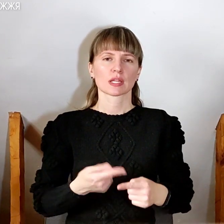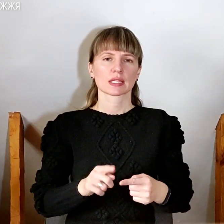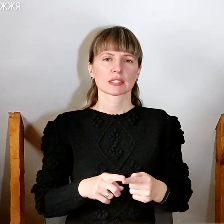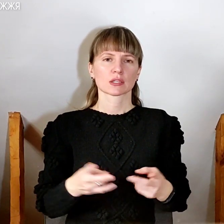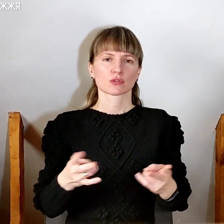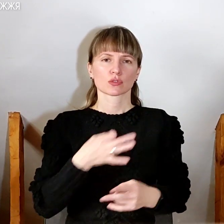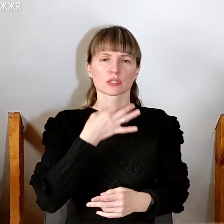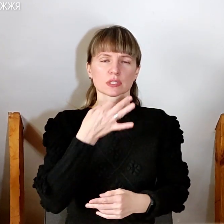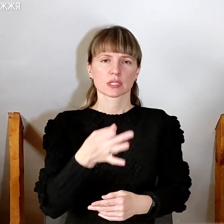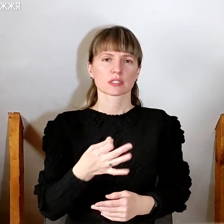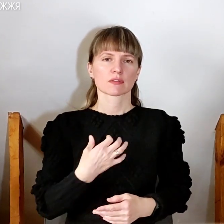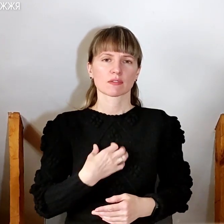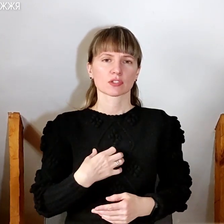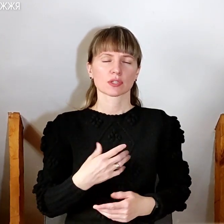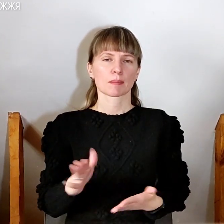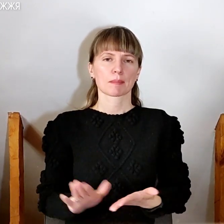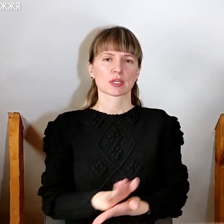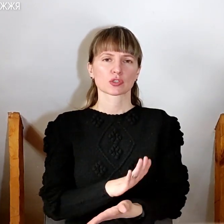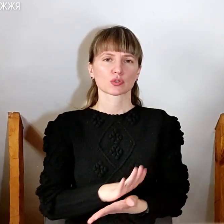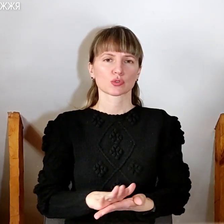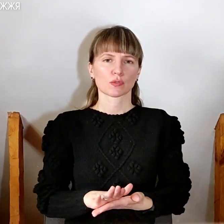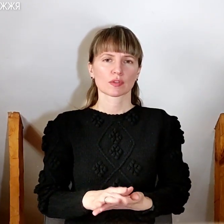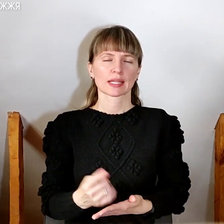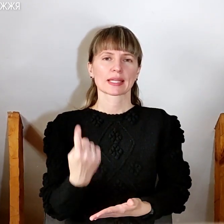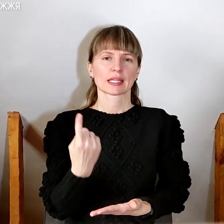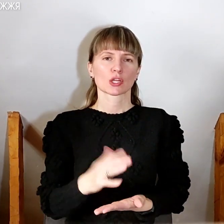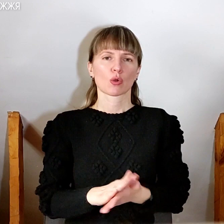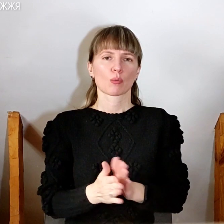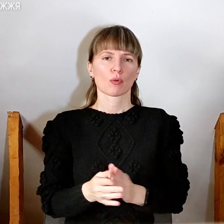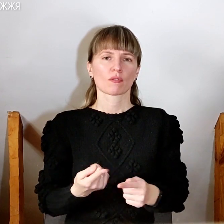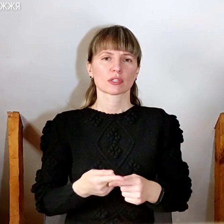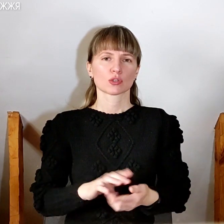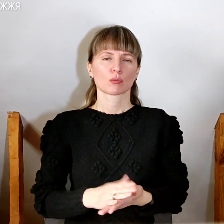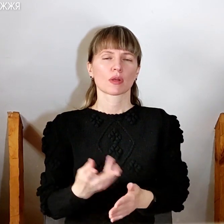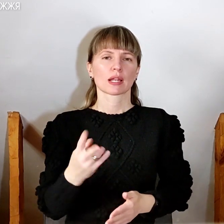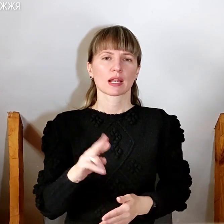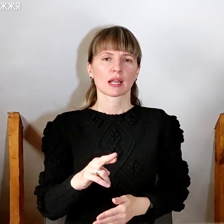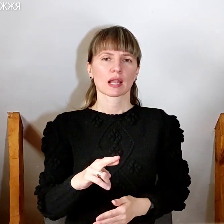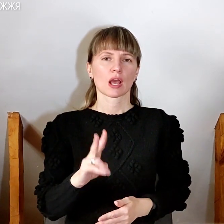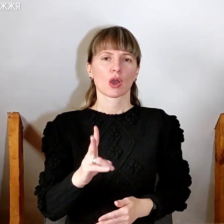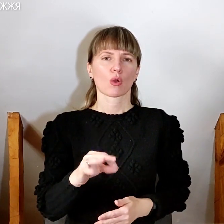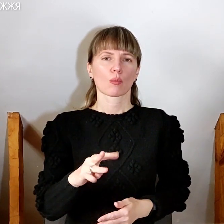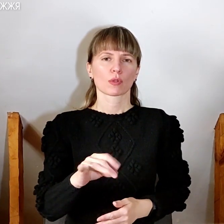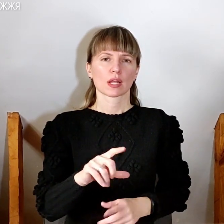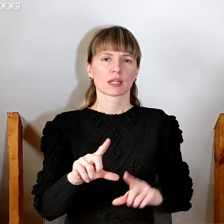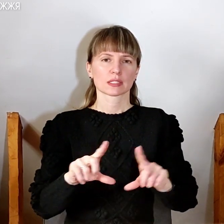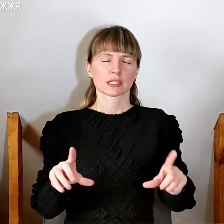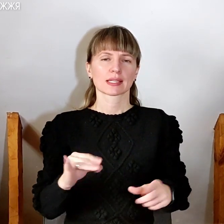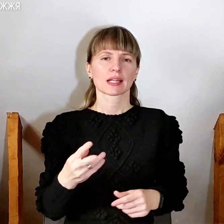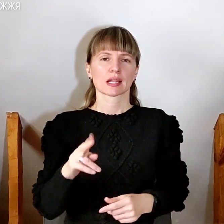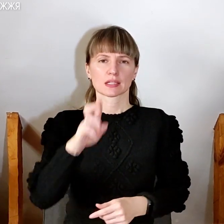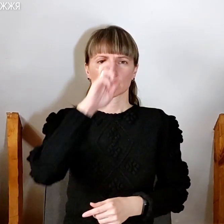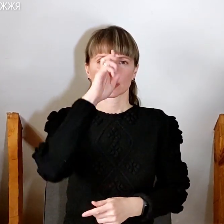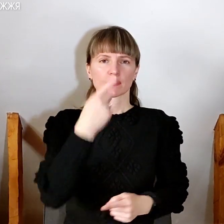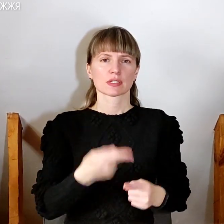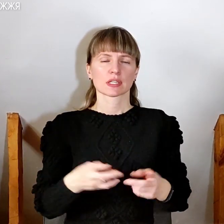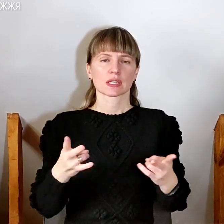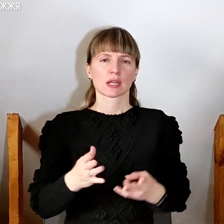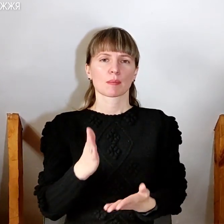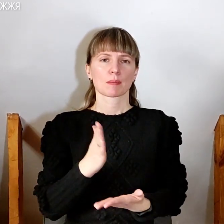хочу, особливо безкоштовно. Єдина умова, ця умова і для комунальних закладів, і для державних, це треба мати направлення